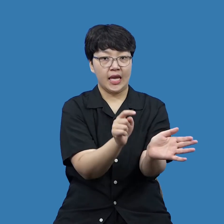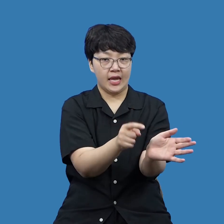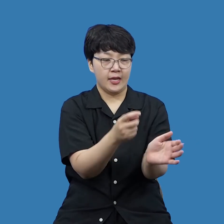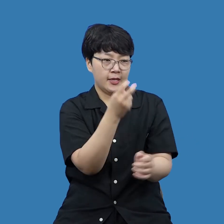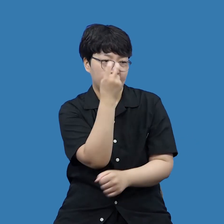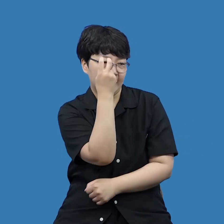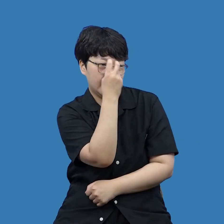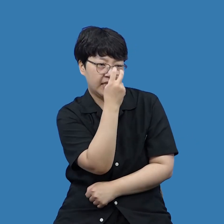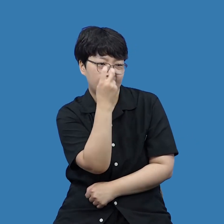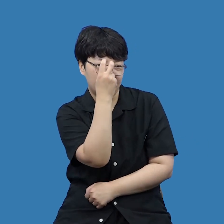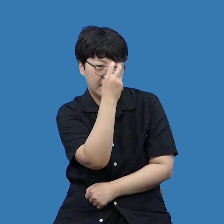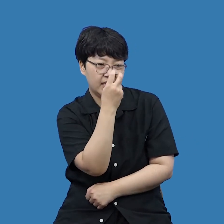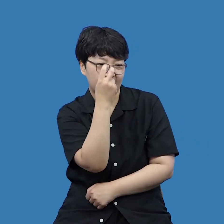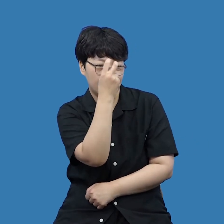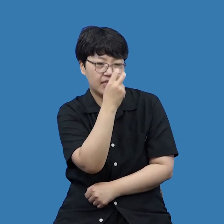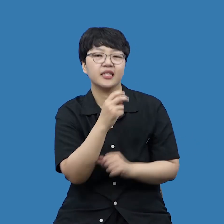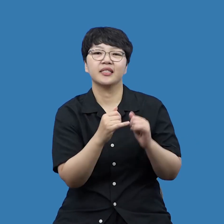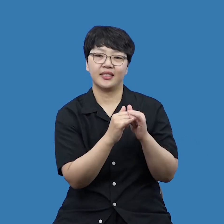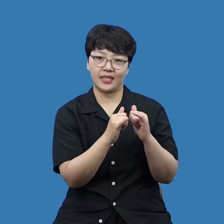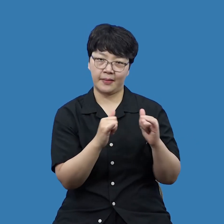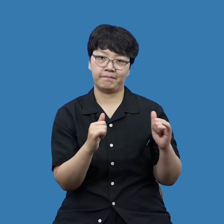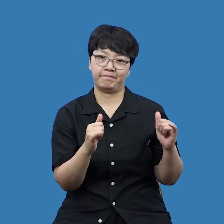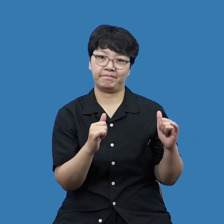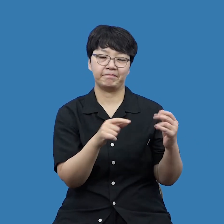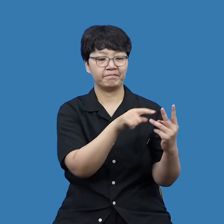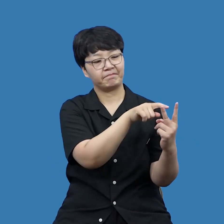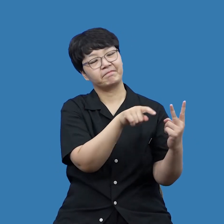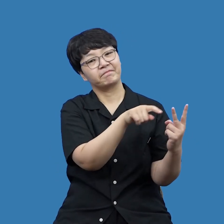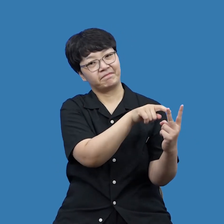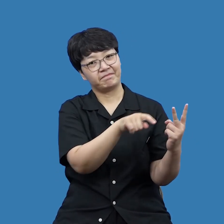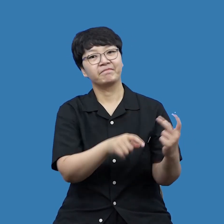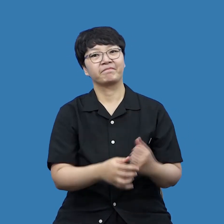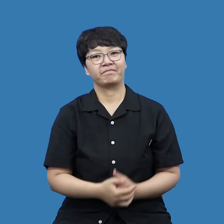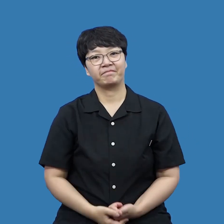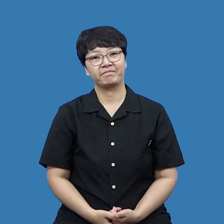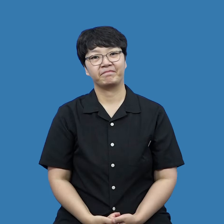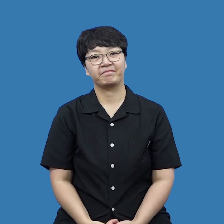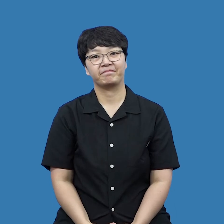해보세요. 믿음의 공동체를 지키는 사람들.